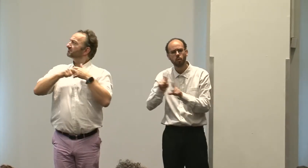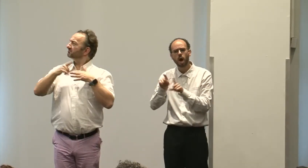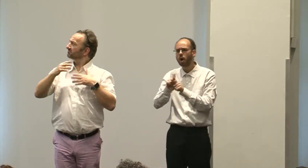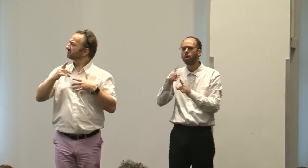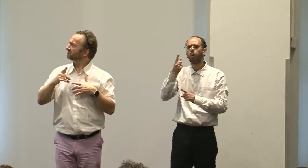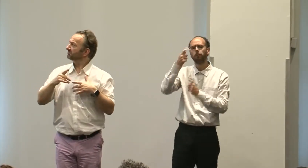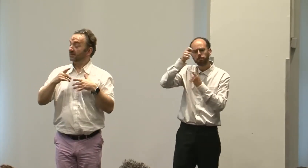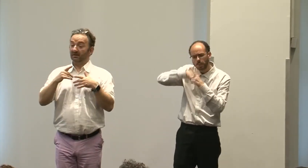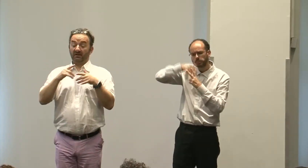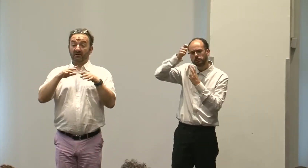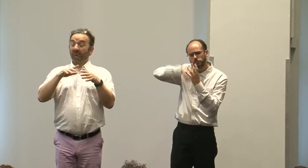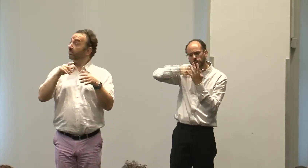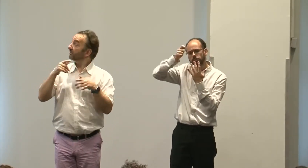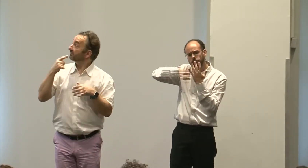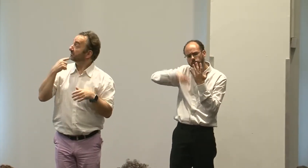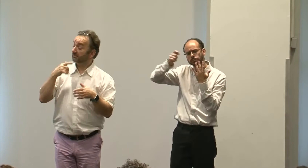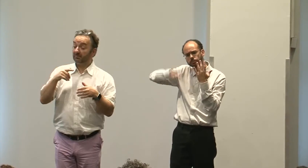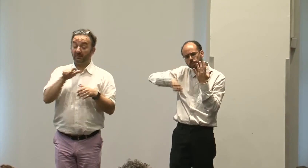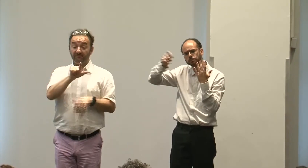mais frequência.